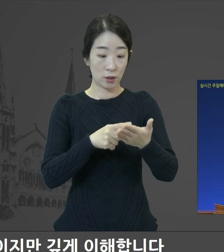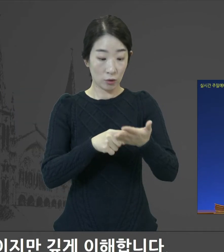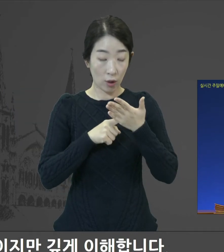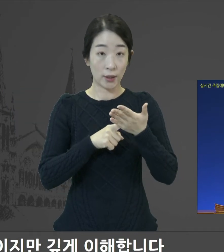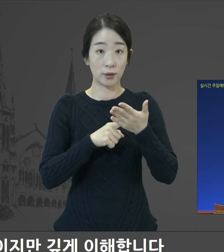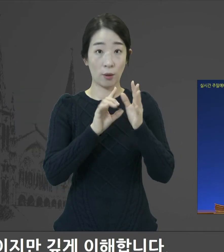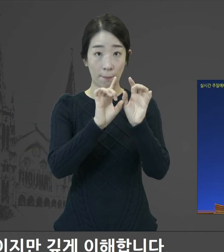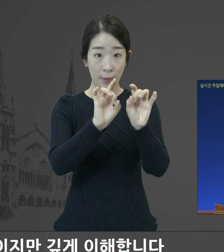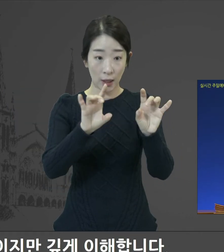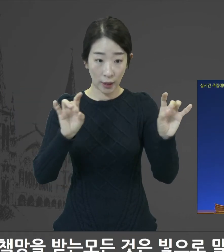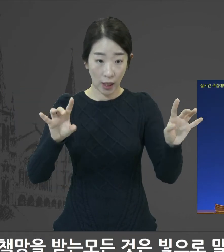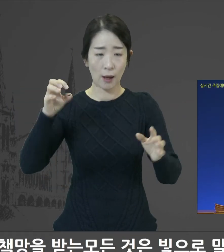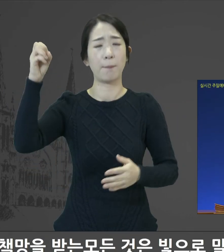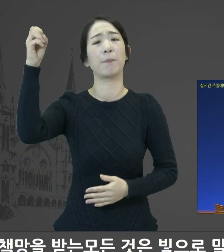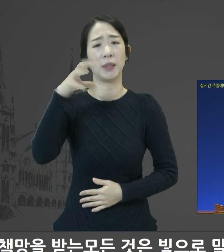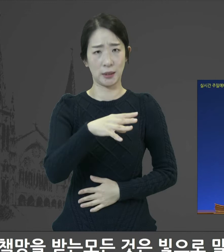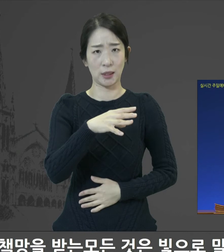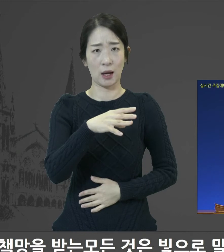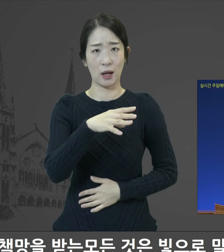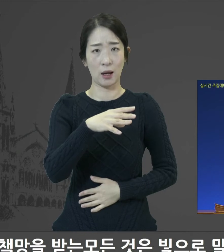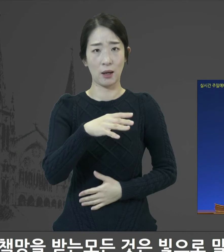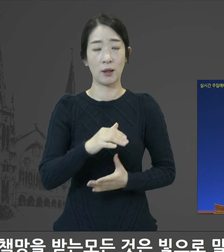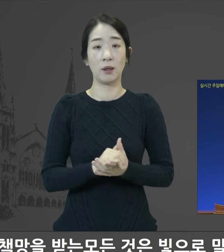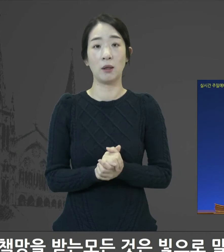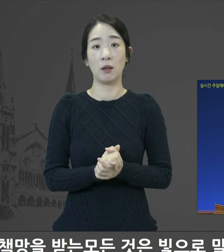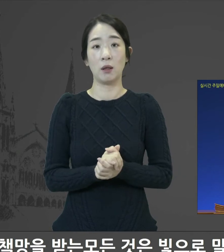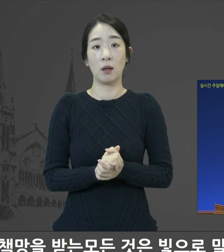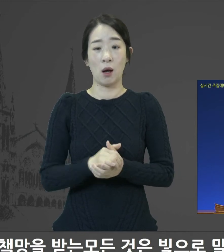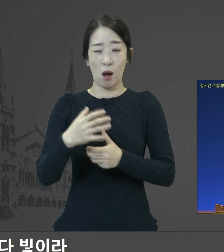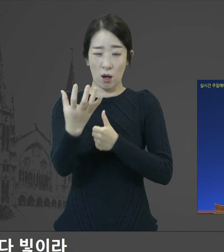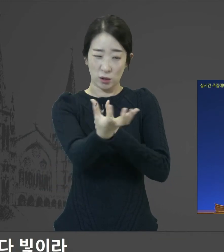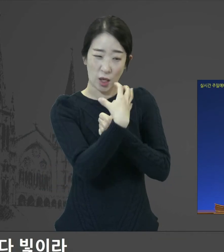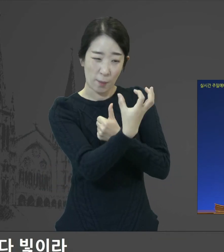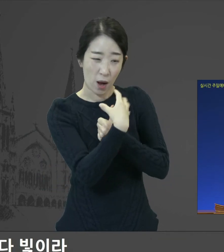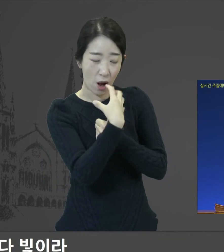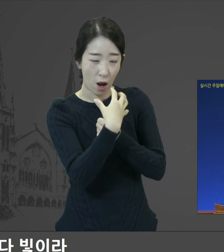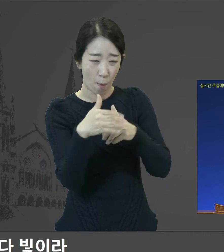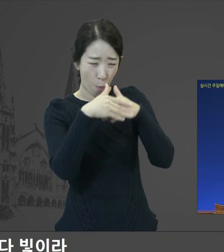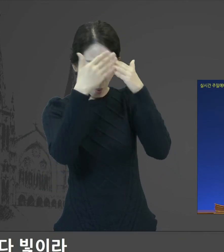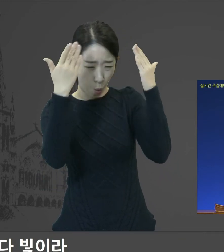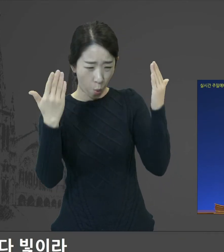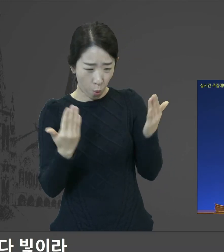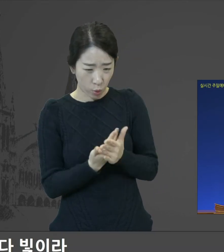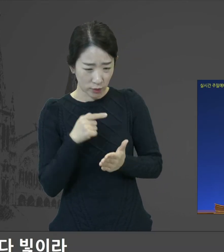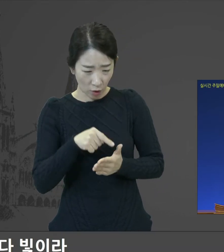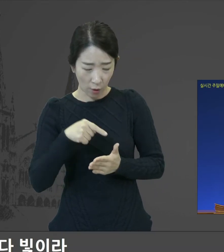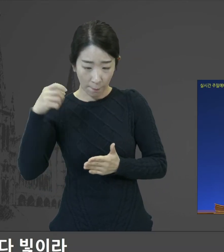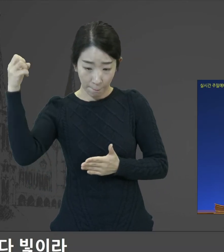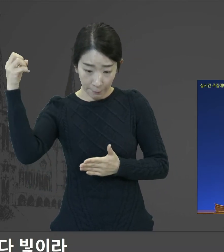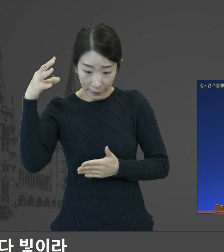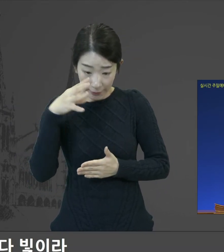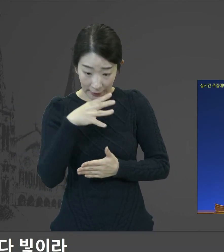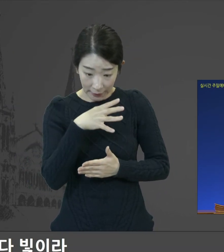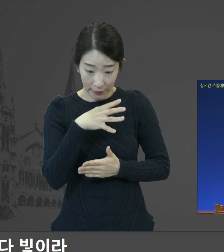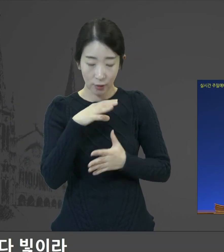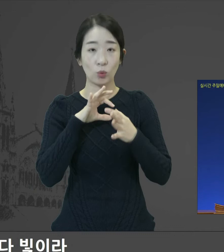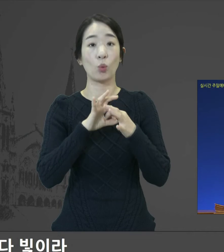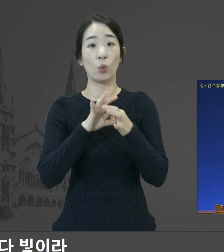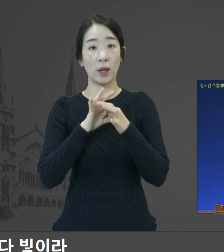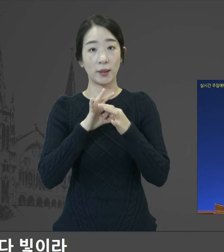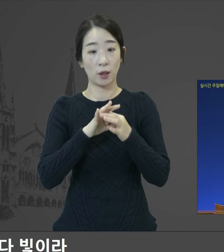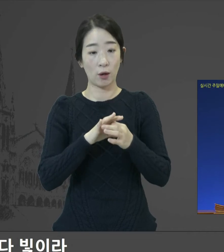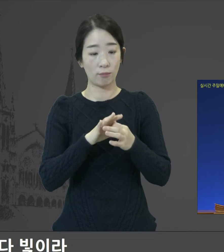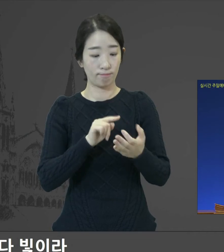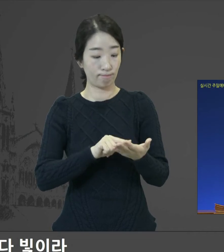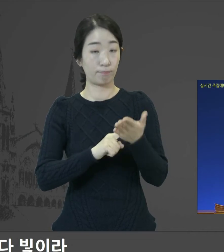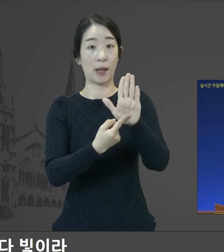것마다 빛이라. 책망을 받는 모든 것이 빛에 의해서